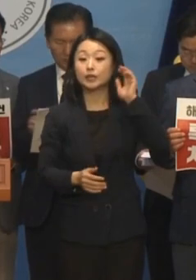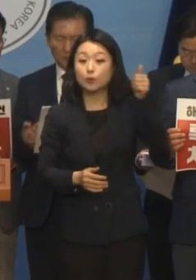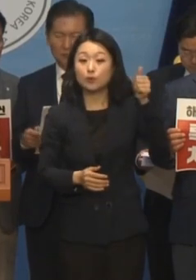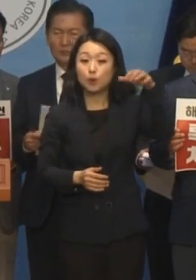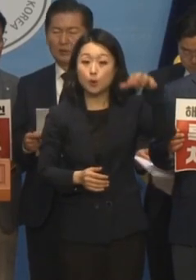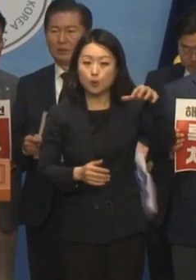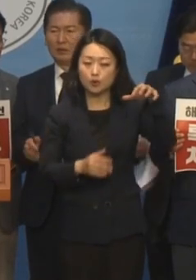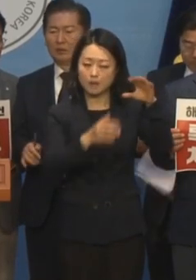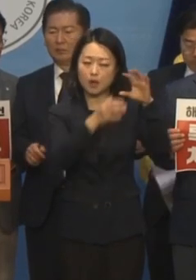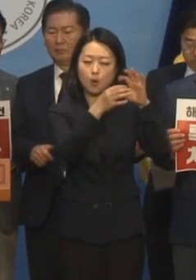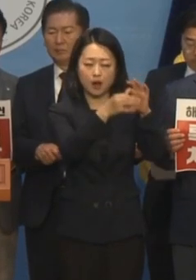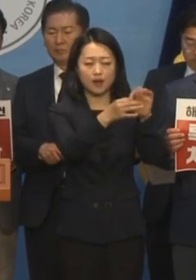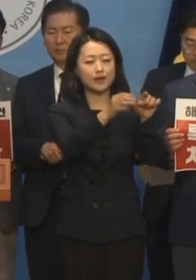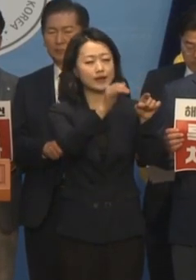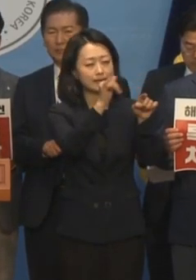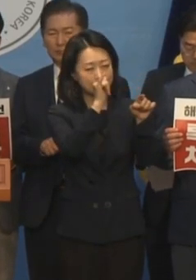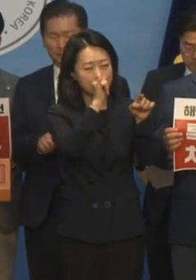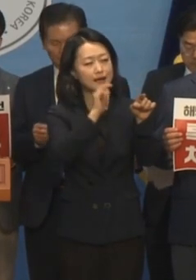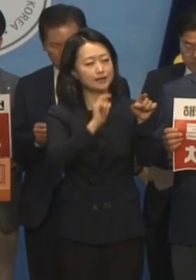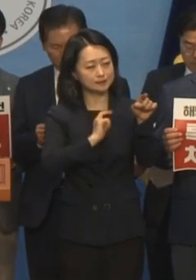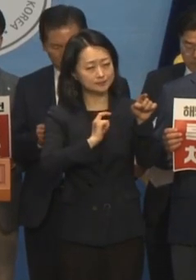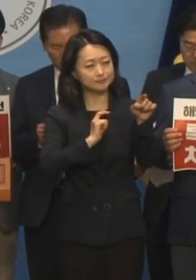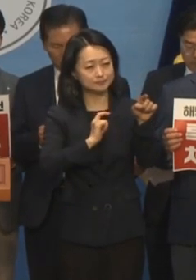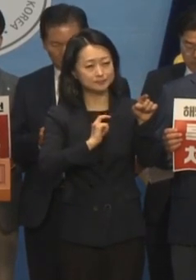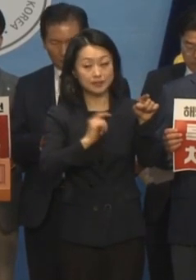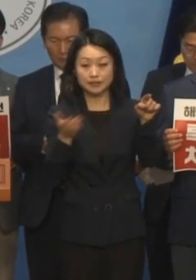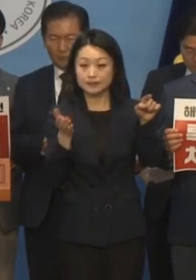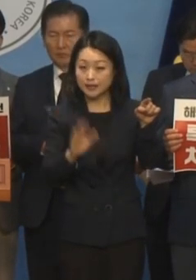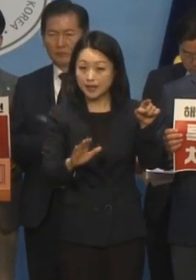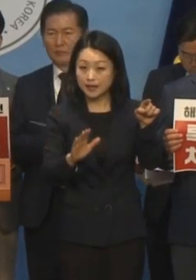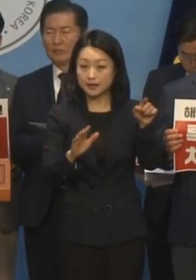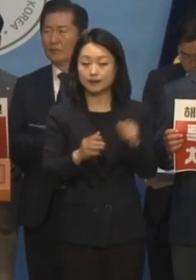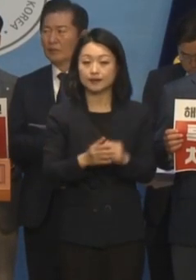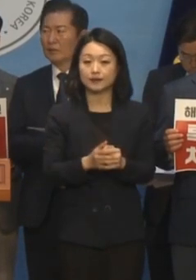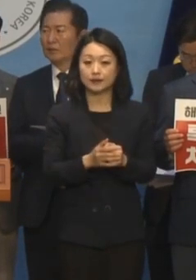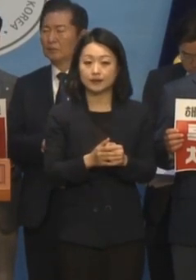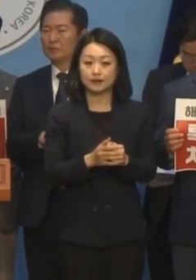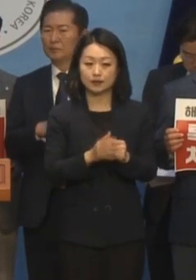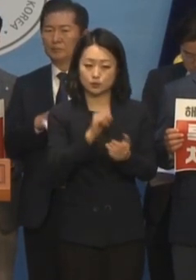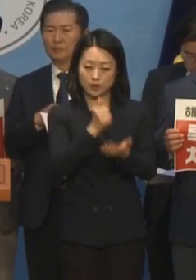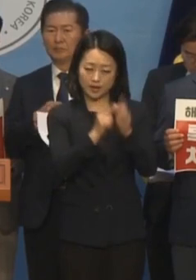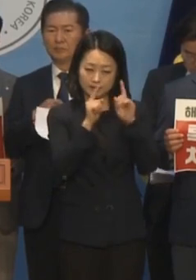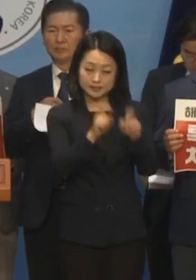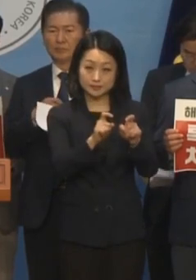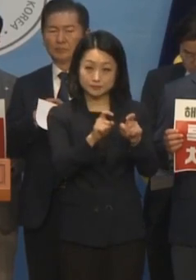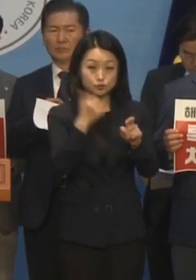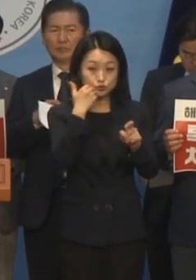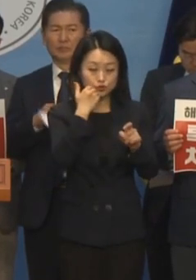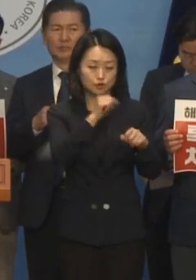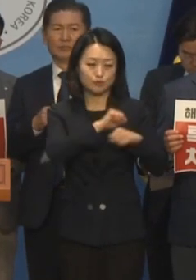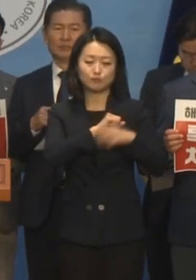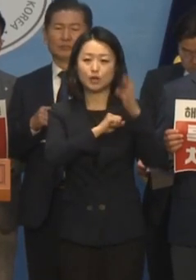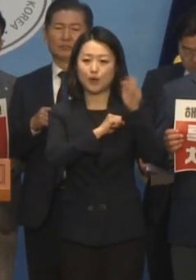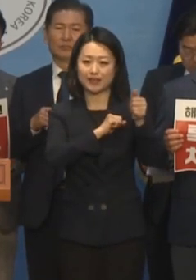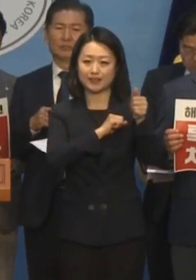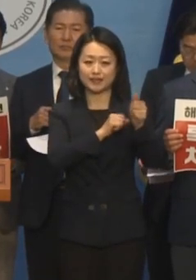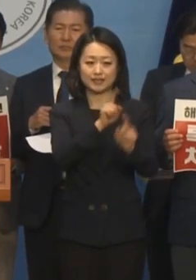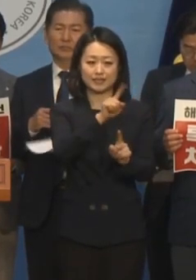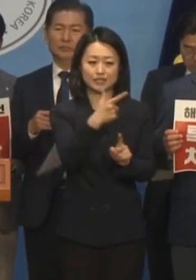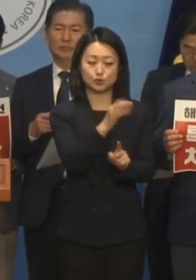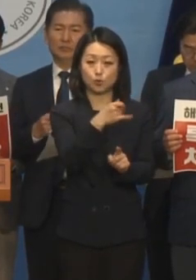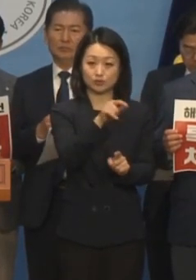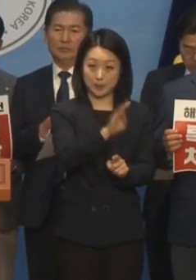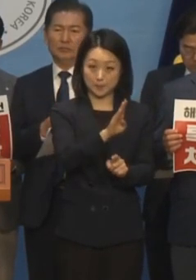대통령실까지 관여가 돼 있을 것이다 라는 이 사건에서 오히려 핵심 피의자 중 한 명인 이종섭 전 국방부 장관 갑자기 호주